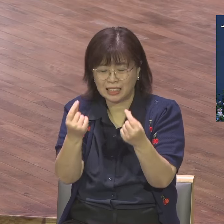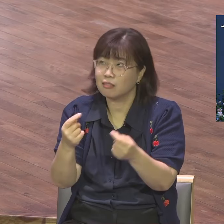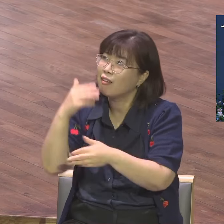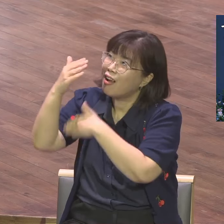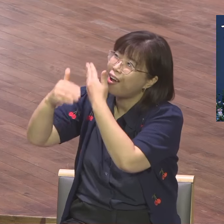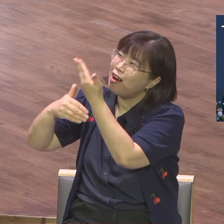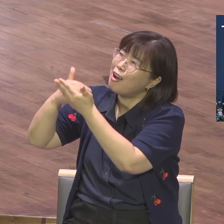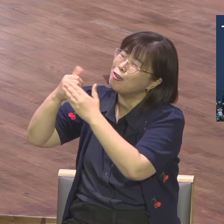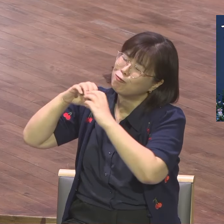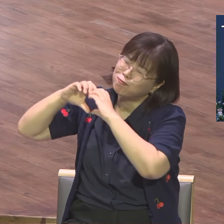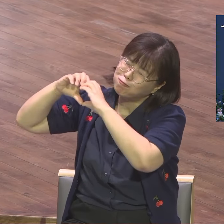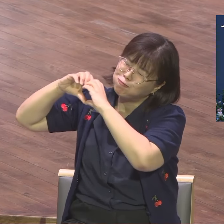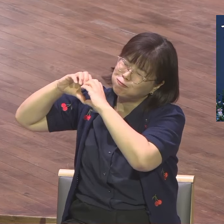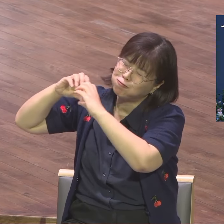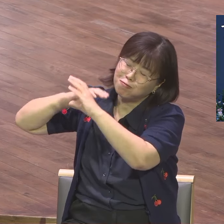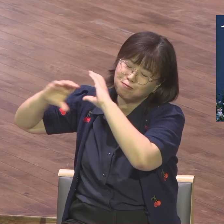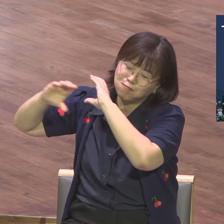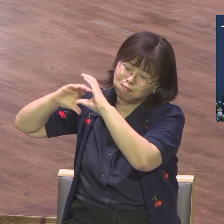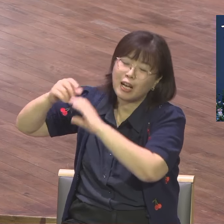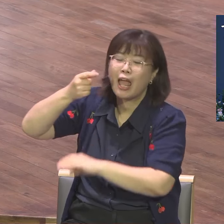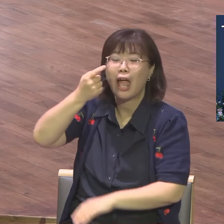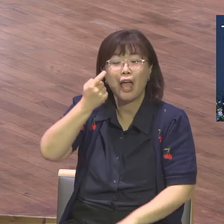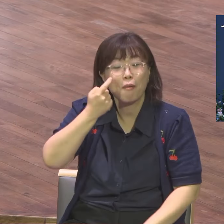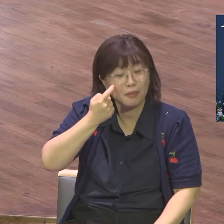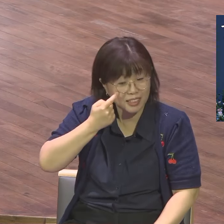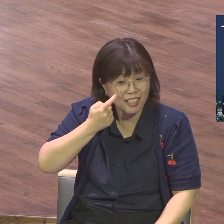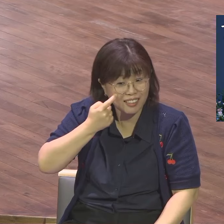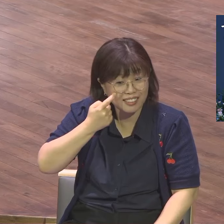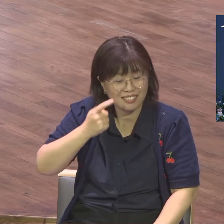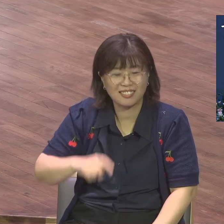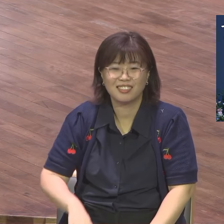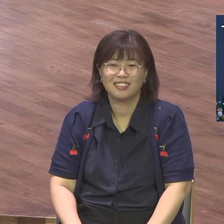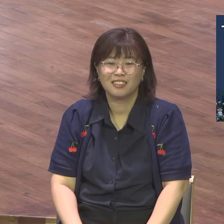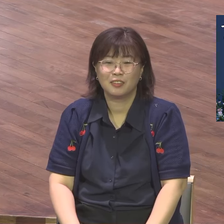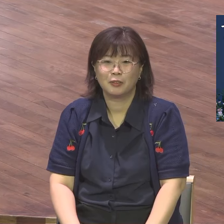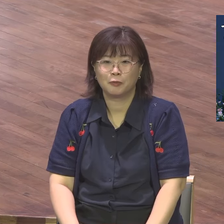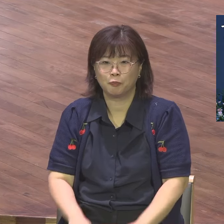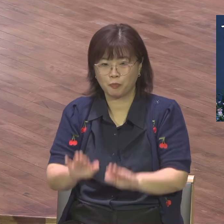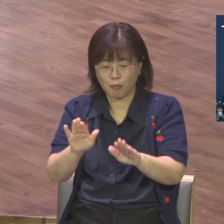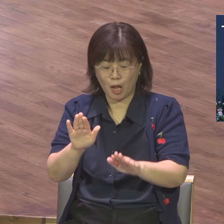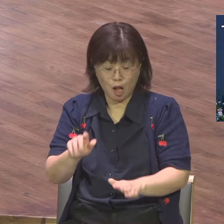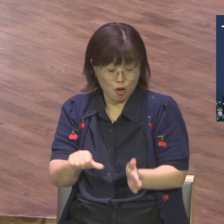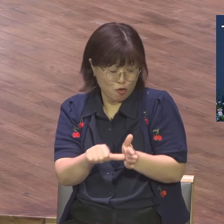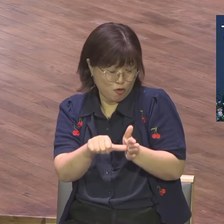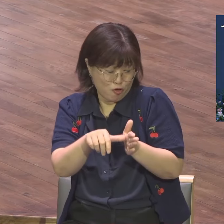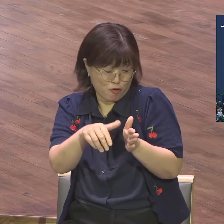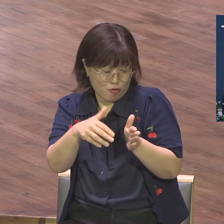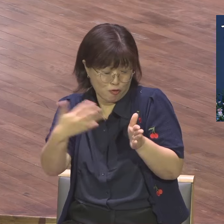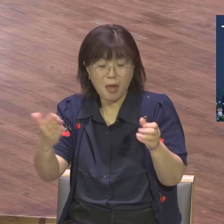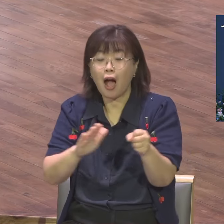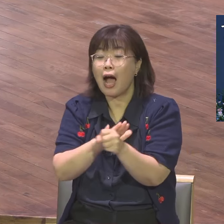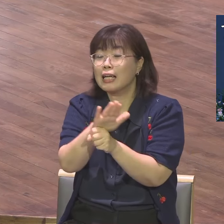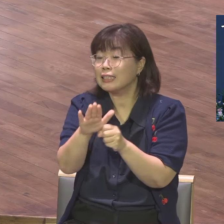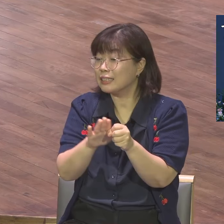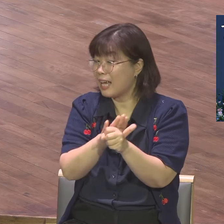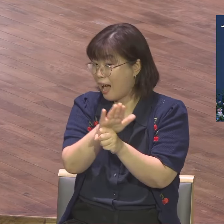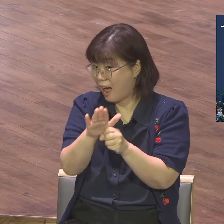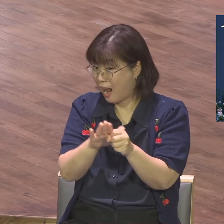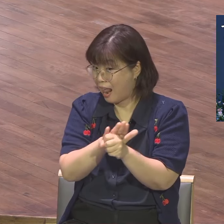세계의 사랑, 세계의 로맨스. 그러면 떠오르는 인물이 있죠. 영국의